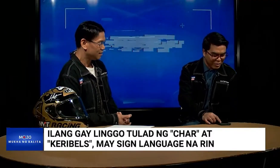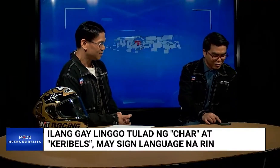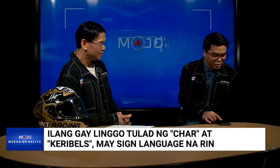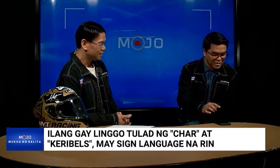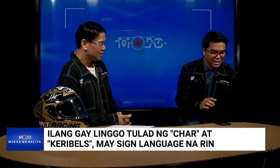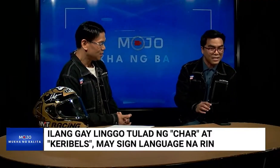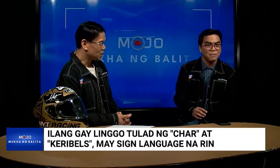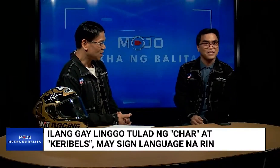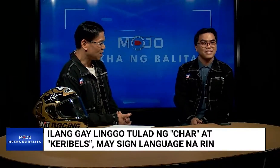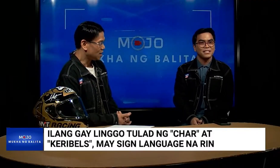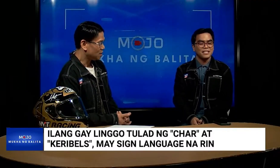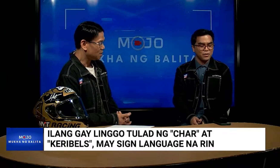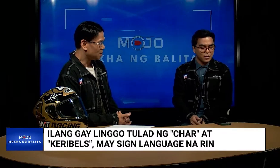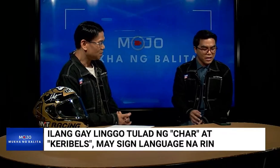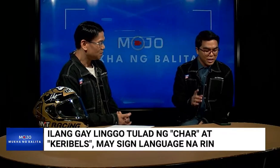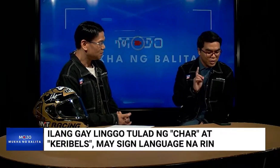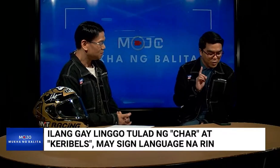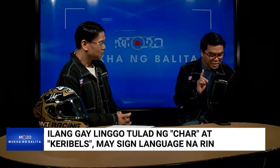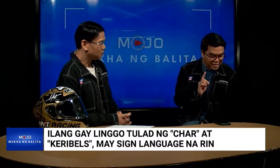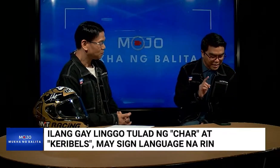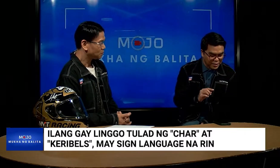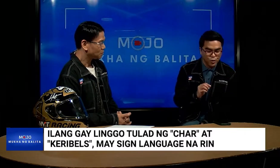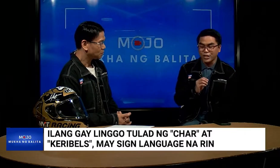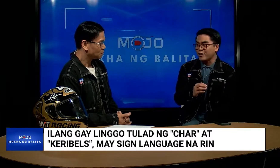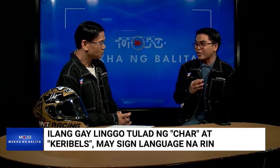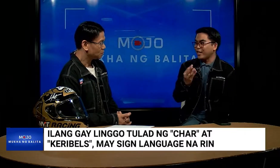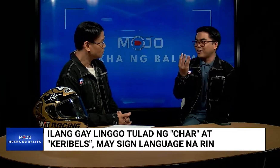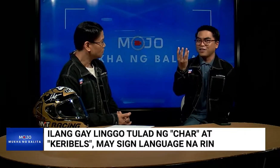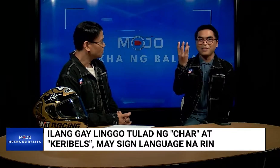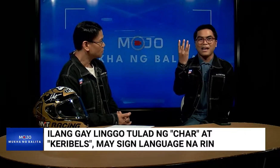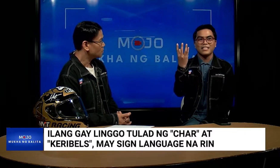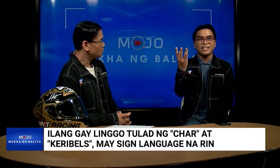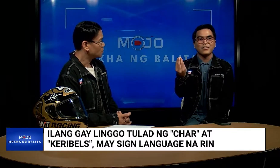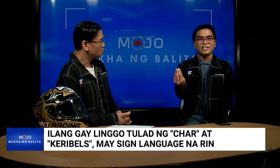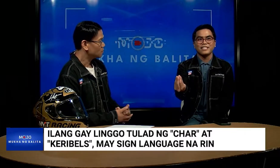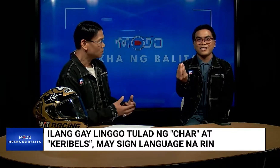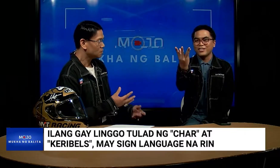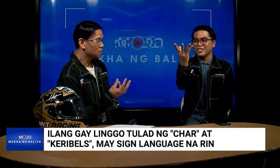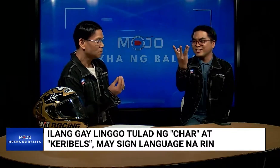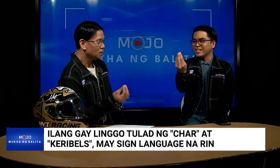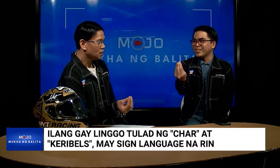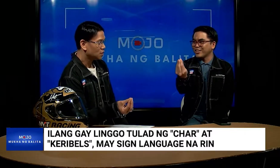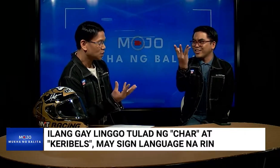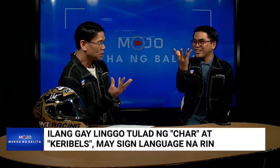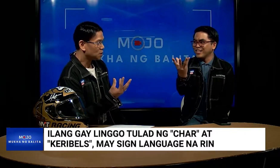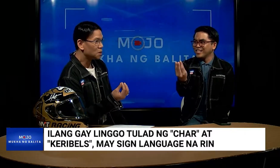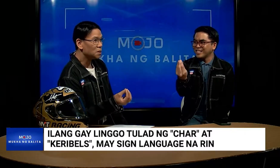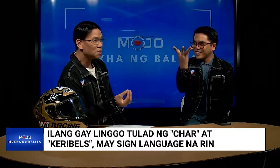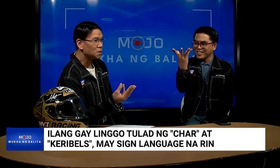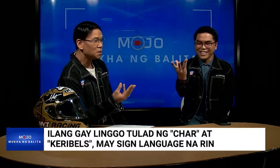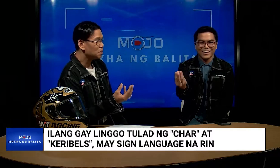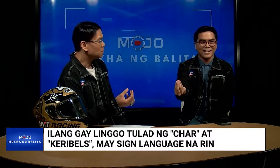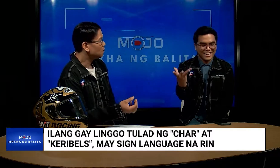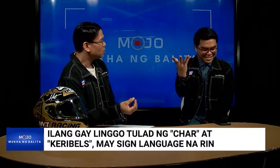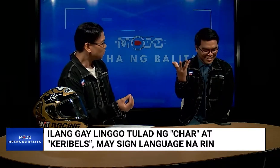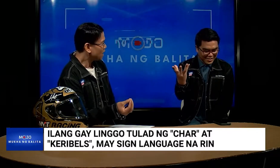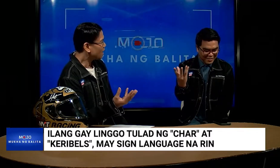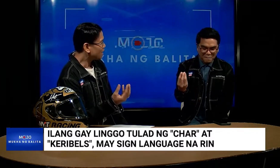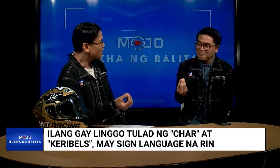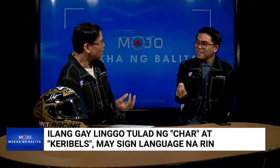rin sa atin ni Sige Miss nga. Disney. Yung isa is yung charot. Ito, ang charot is ganon. Charot. Charot, ganon lang. Pero nakikita naman